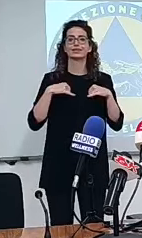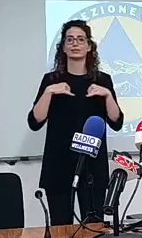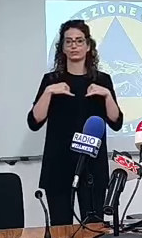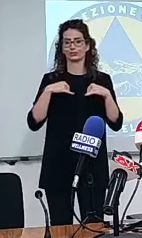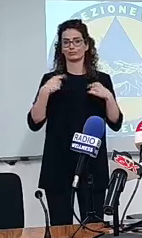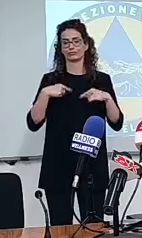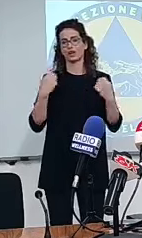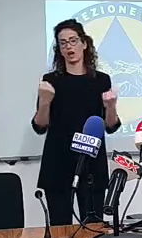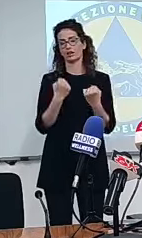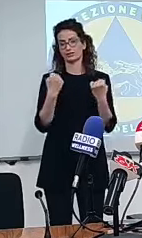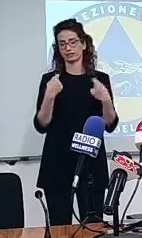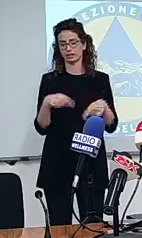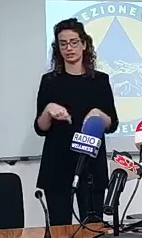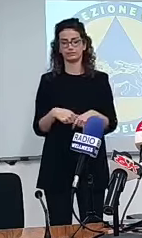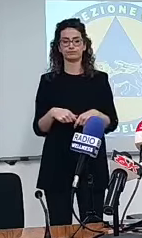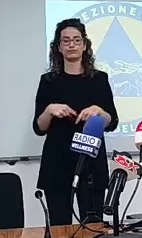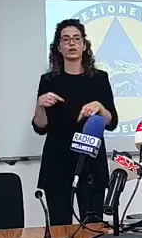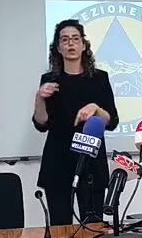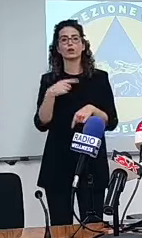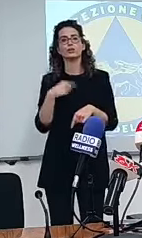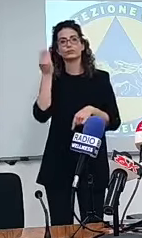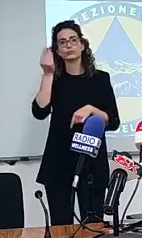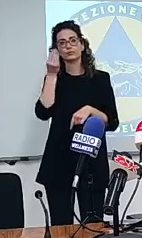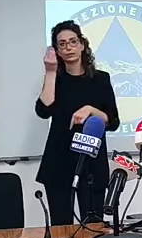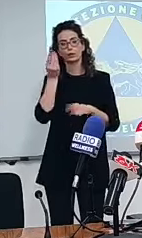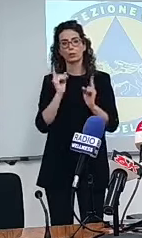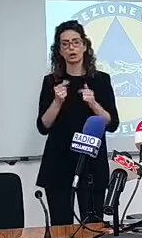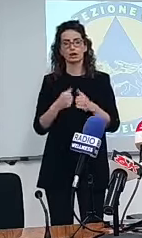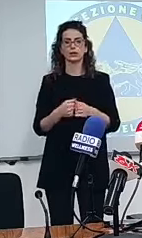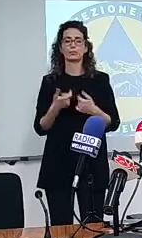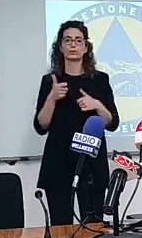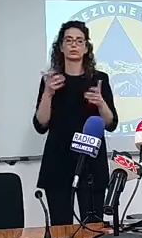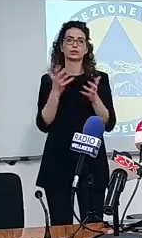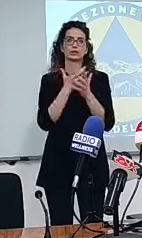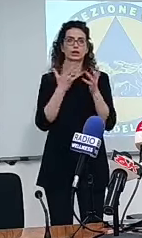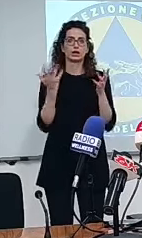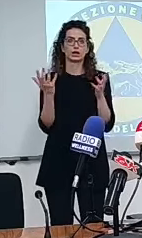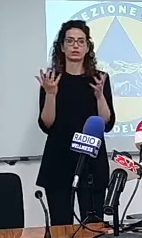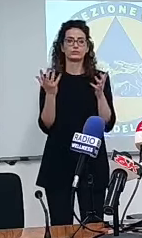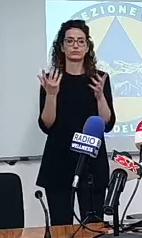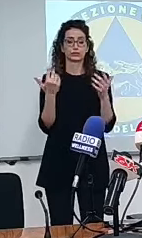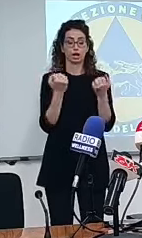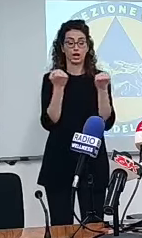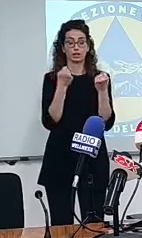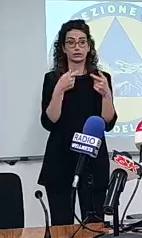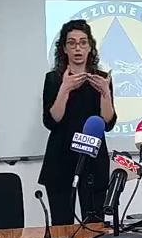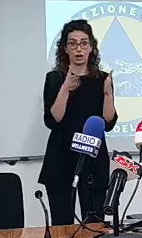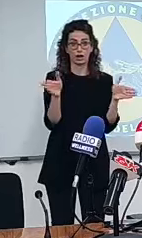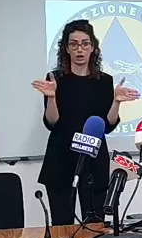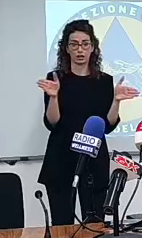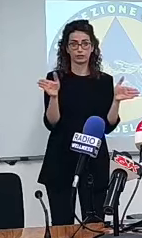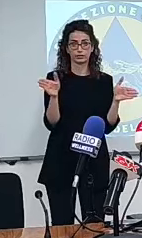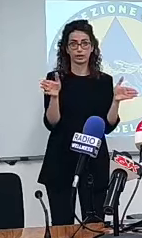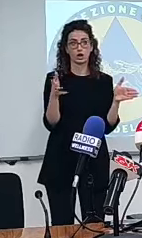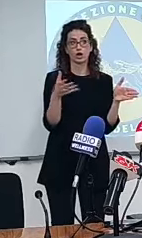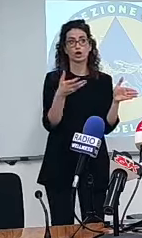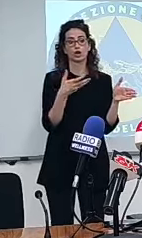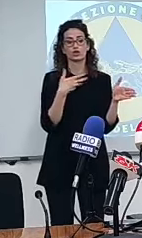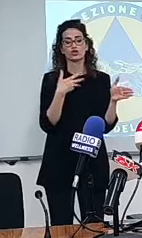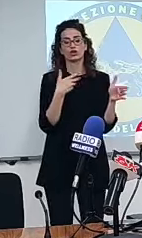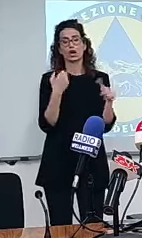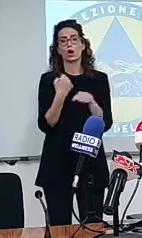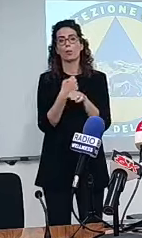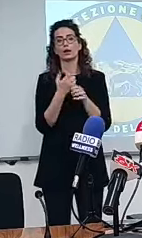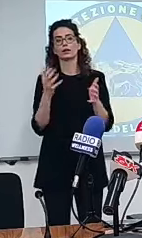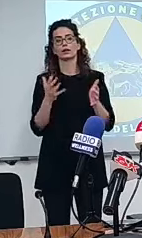attività. Noi stiamo facendo un ragionamento perché chiaramente, aprendosi tutta questa attività, abbiamo tutti gli operatori